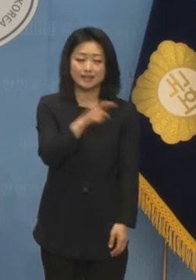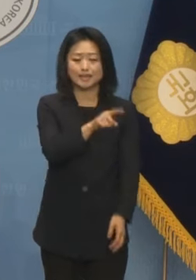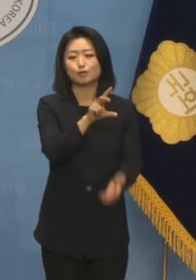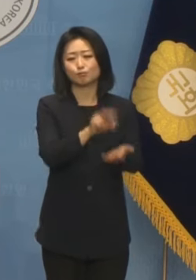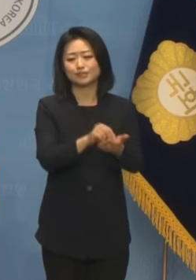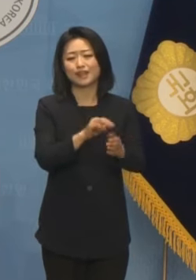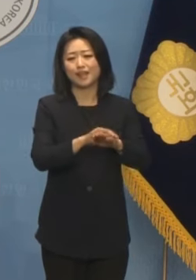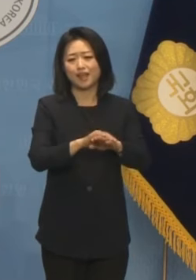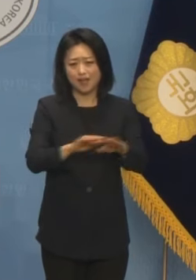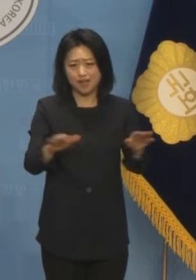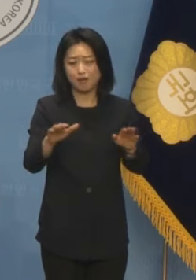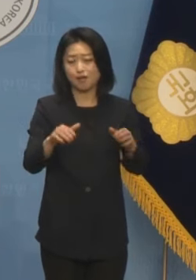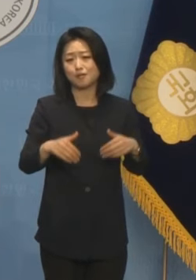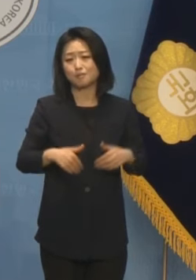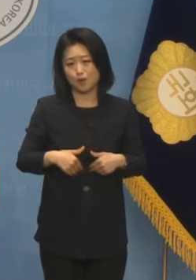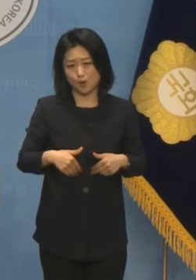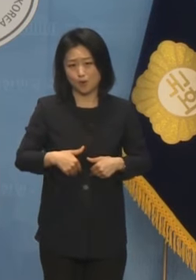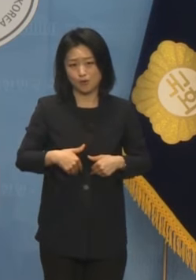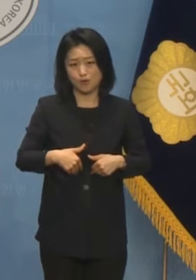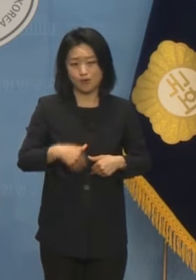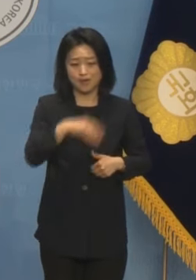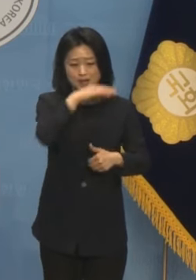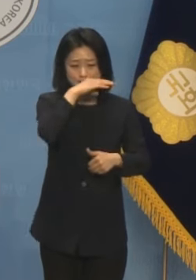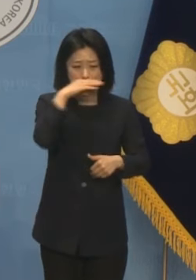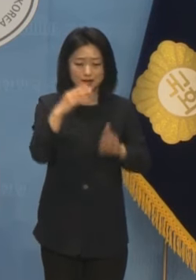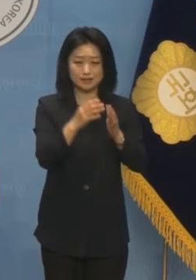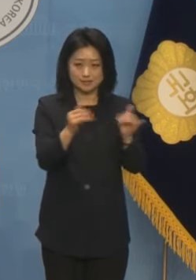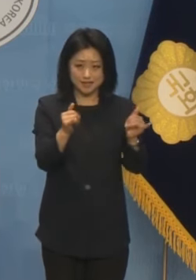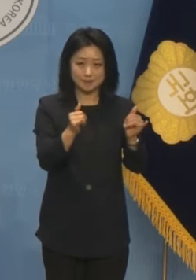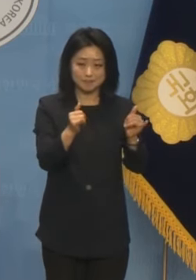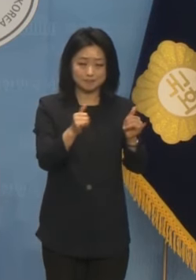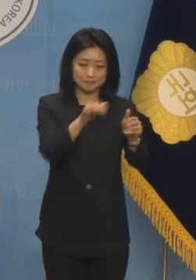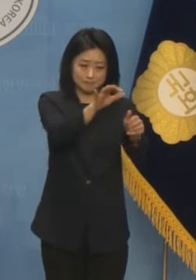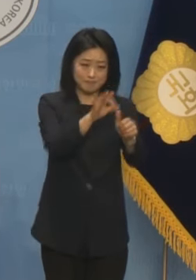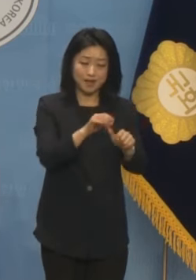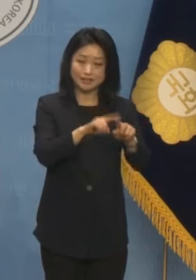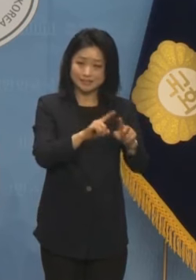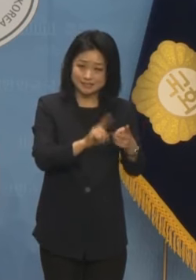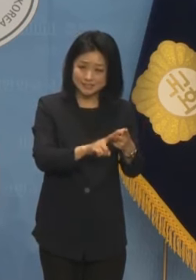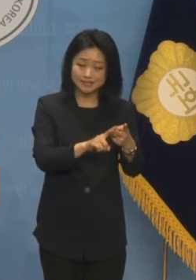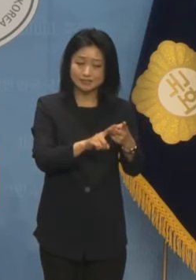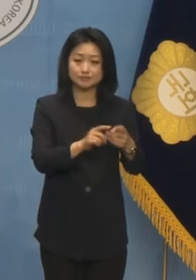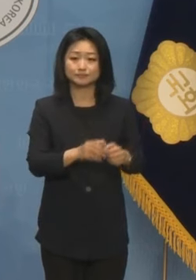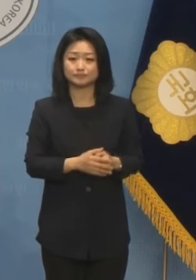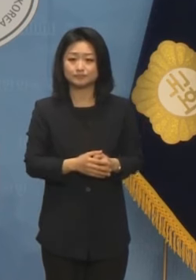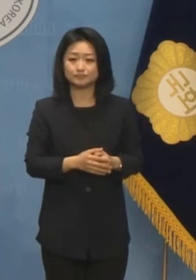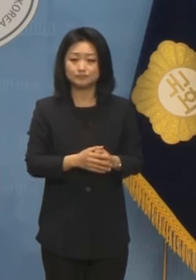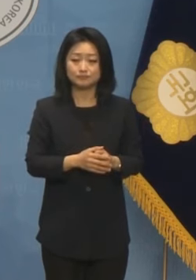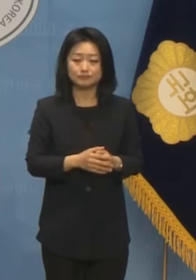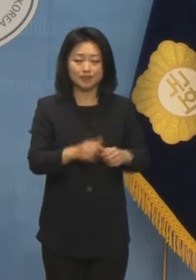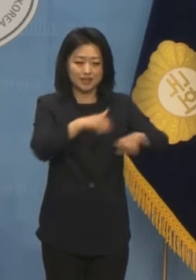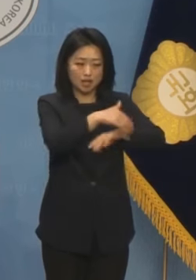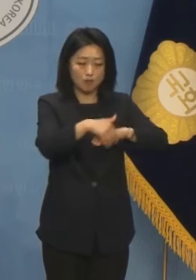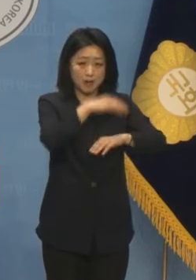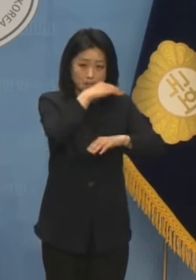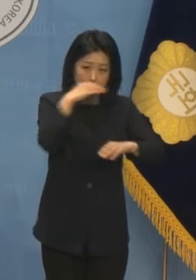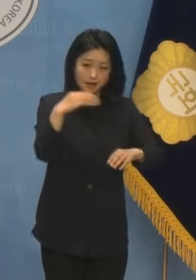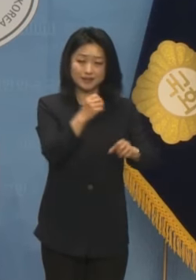상황을 수습할 제대로 된 대책을 내놓거나 국민 외면으로 역사의